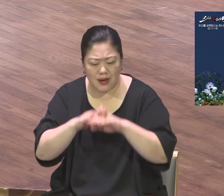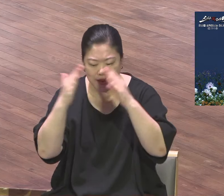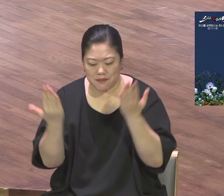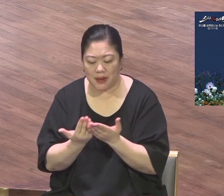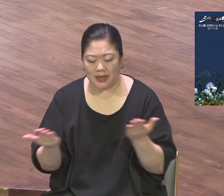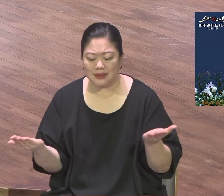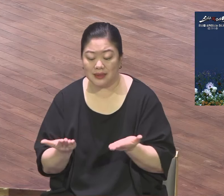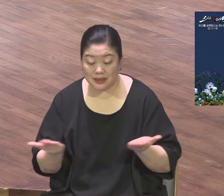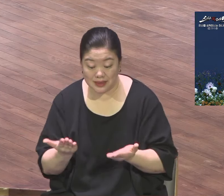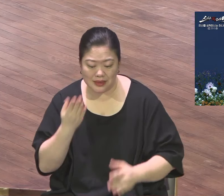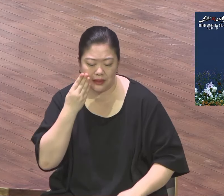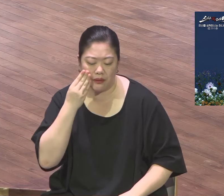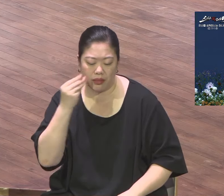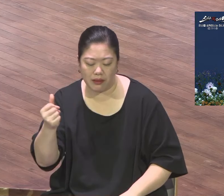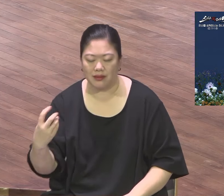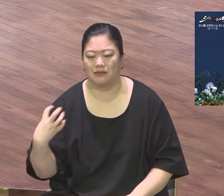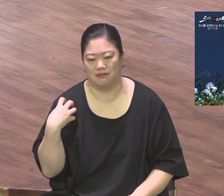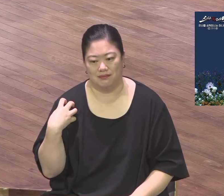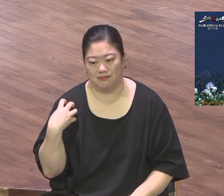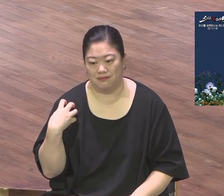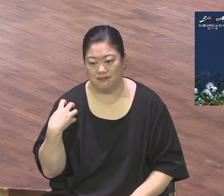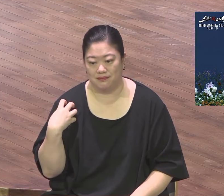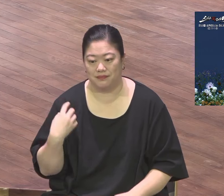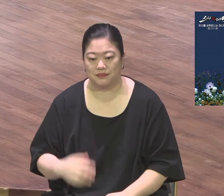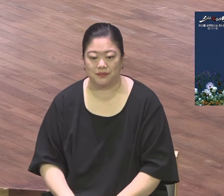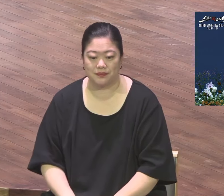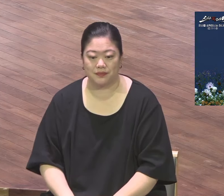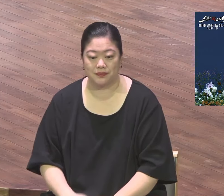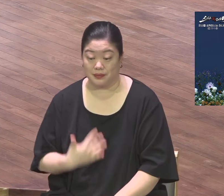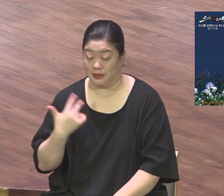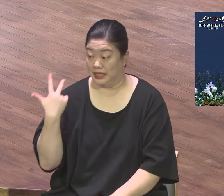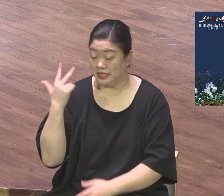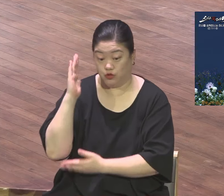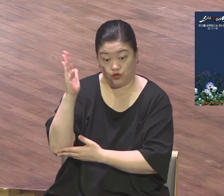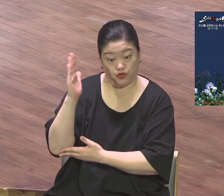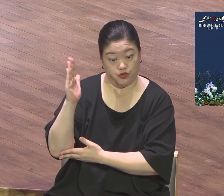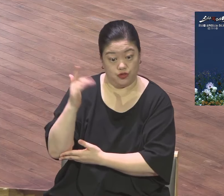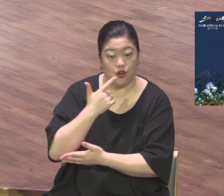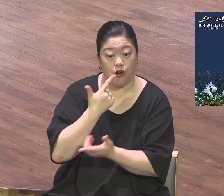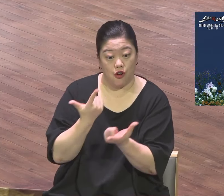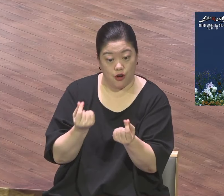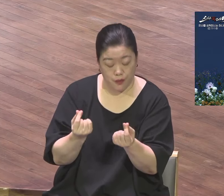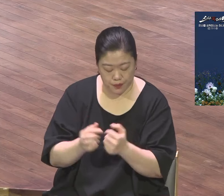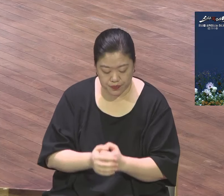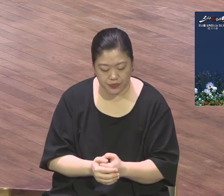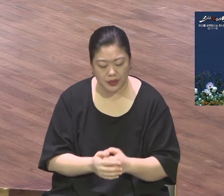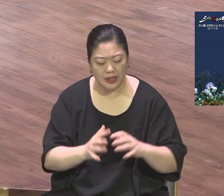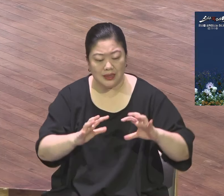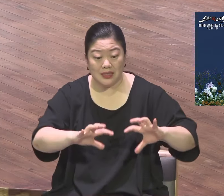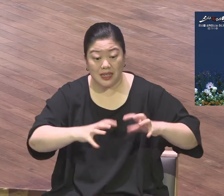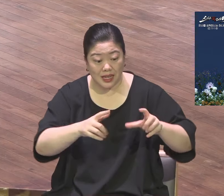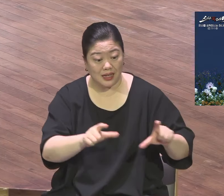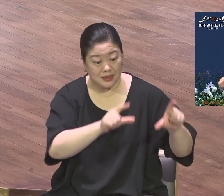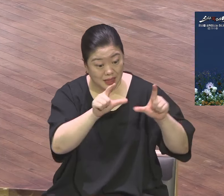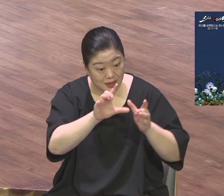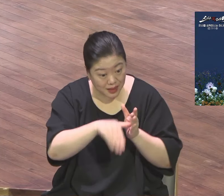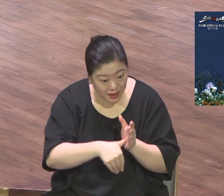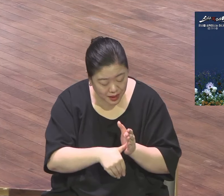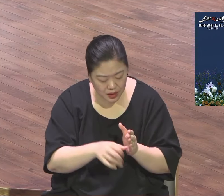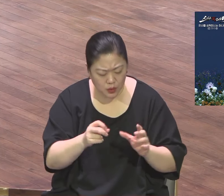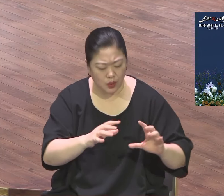만사는 모든 거잖아요. 지난 시간 말씀드린 것처럼 이 땅의 모든 것, 이 땅뿐만 아니라